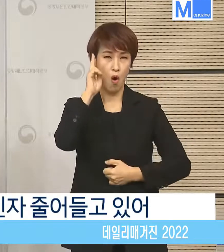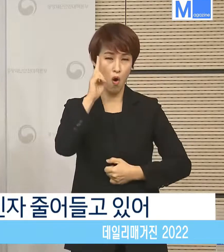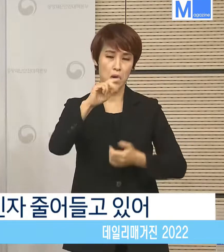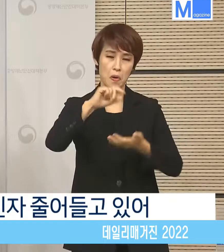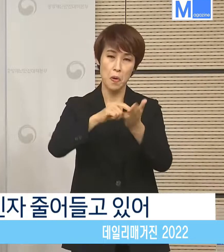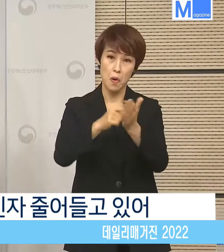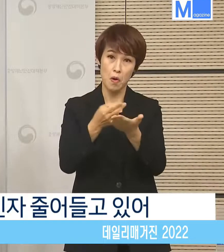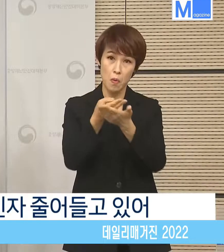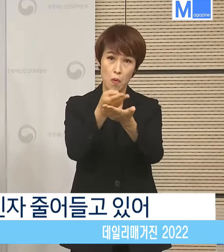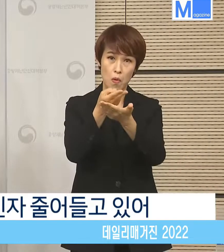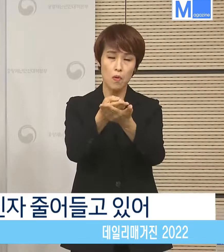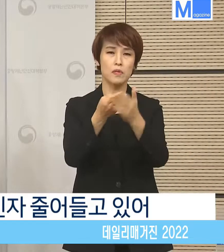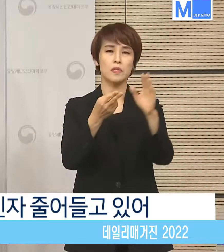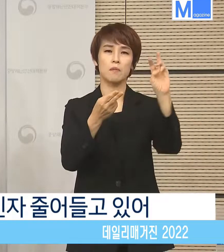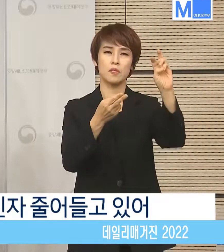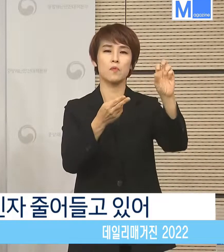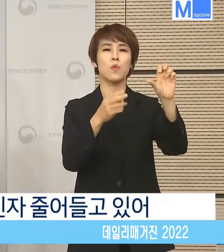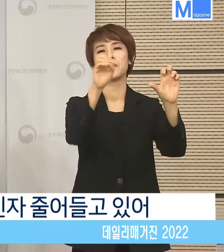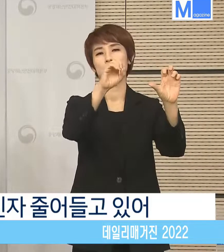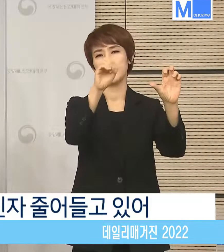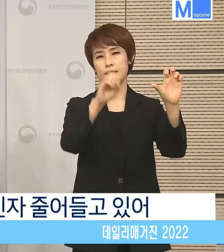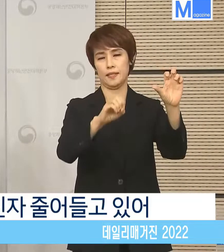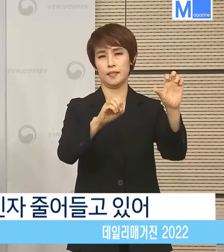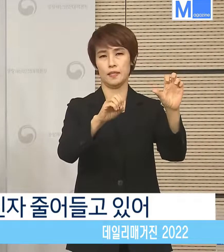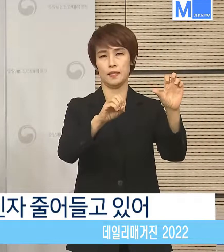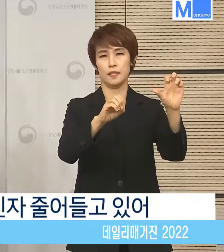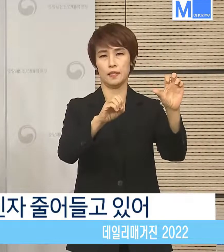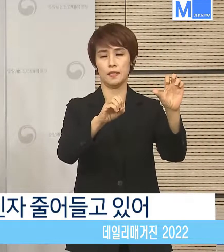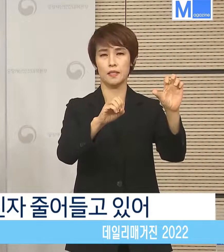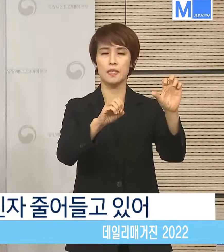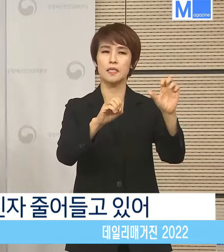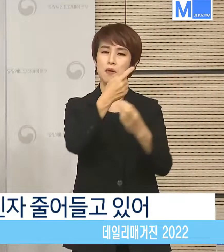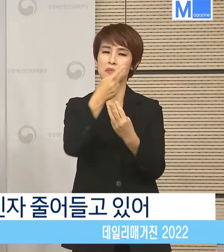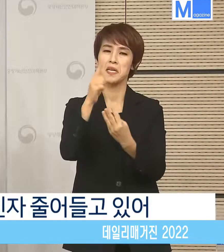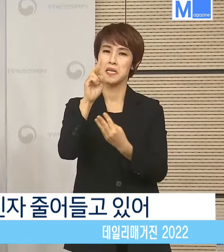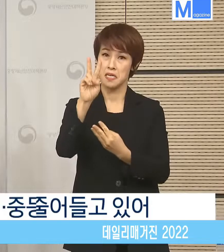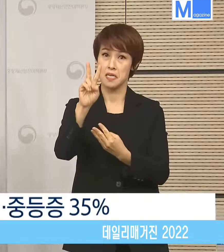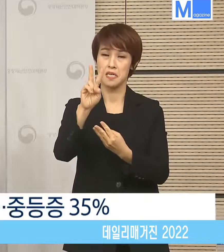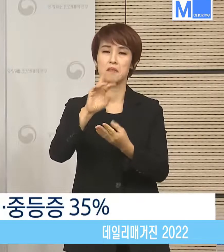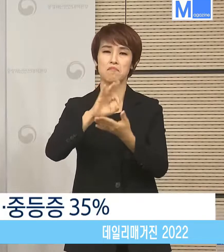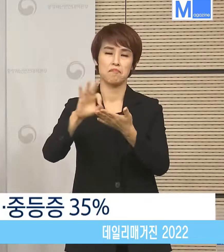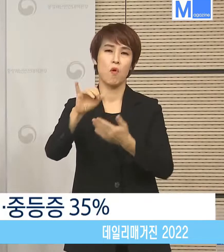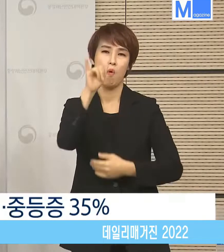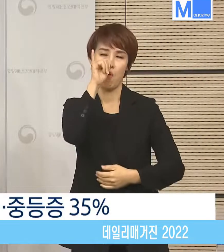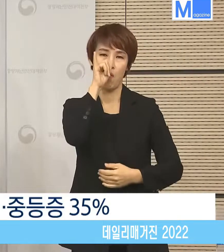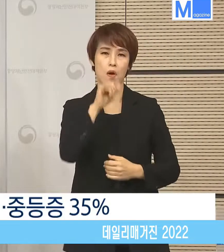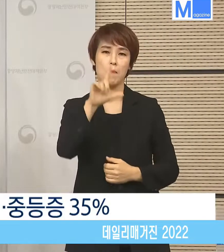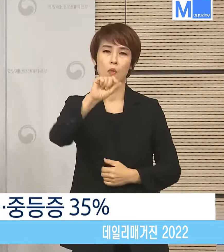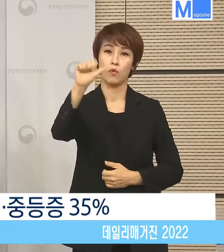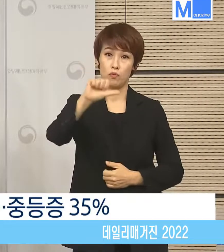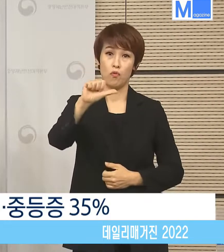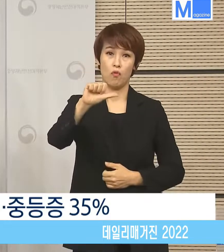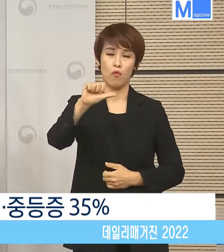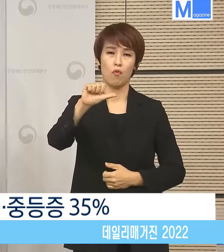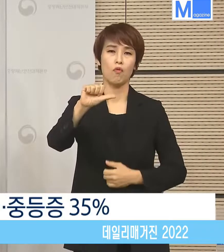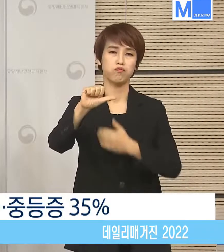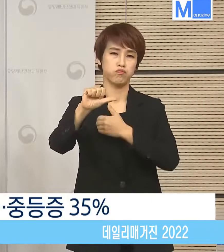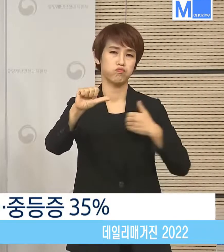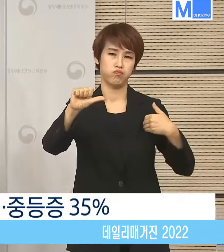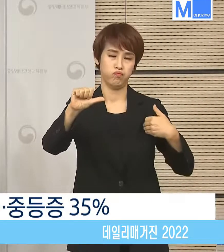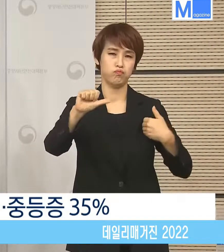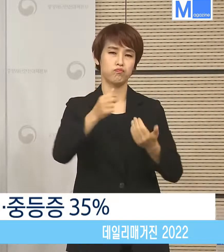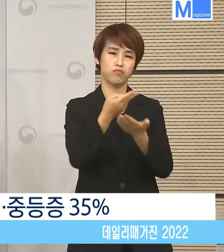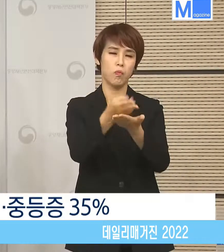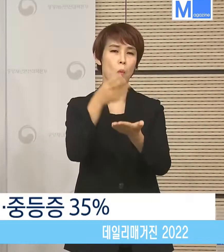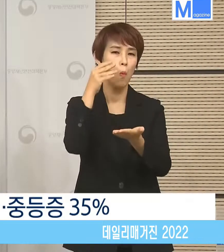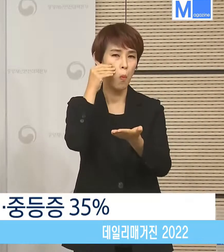중등증 병상 가동률은 35%로 전체의 3분의 2, 15,000개 이상의 병상이 현재 비어져